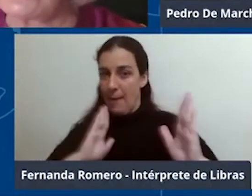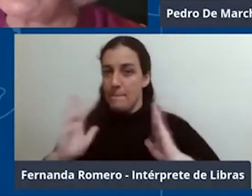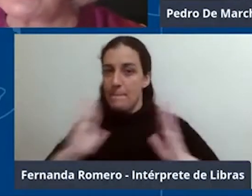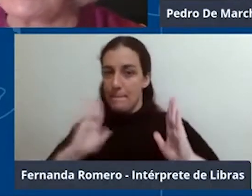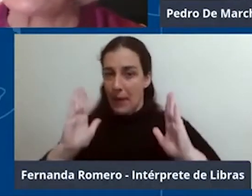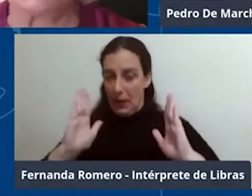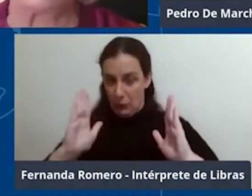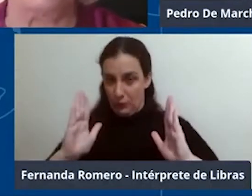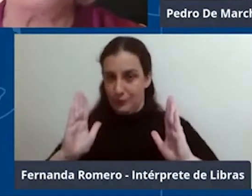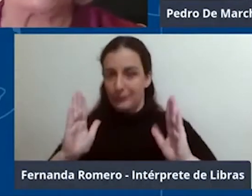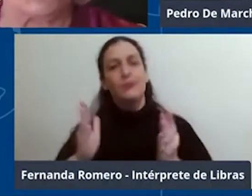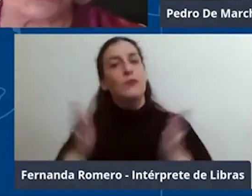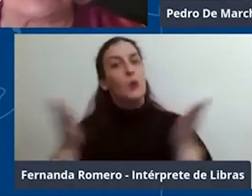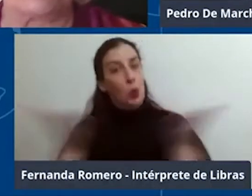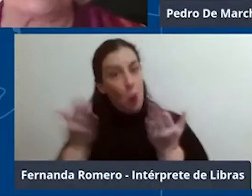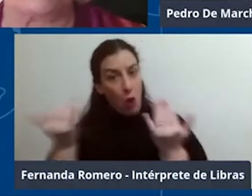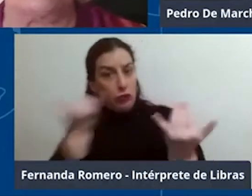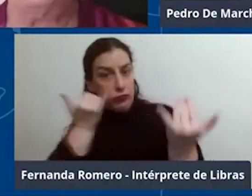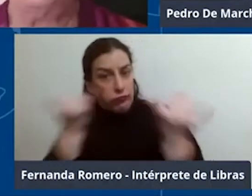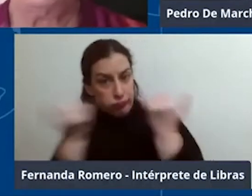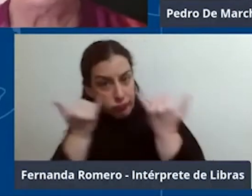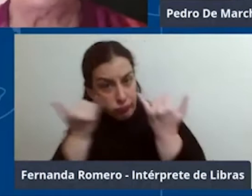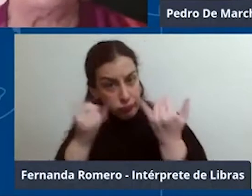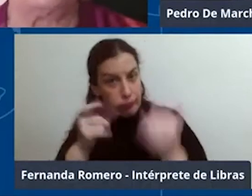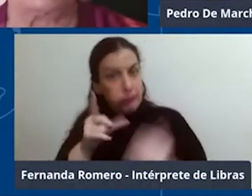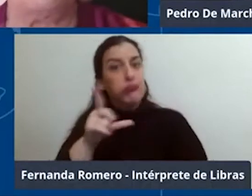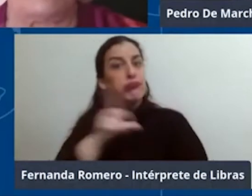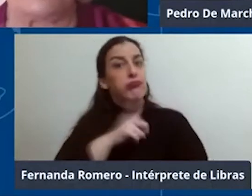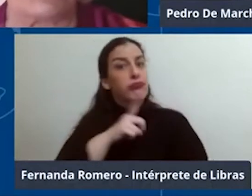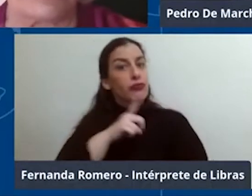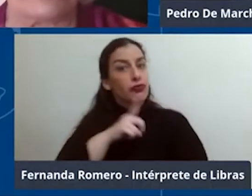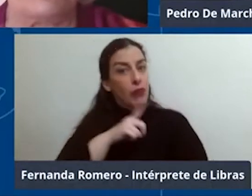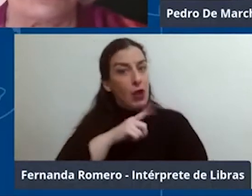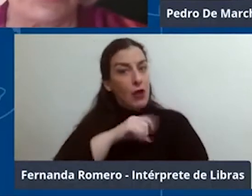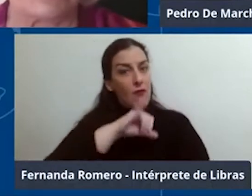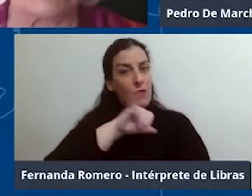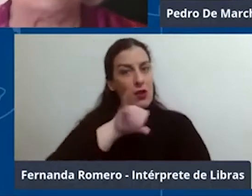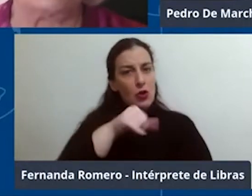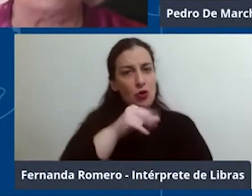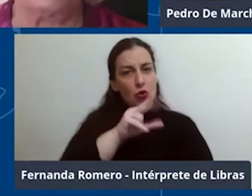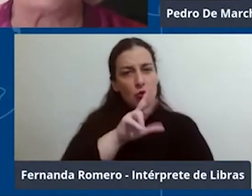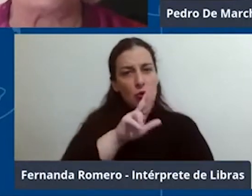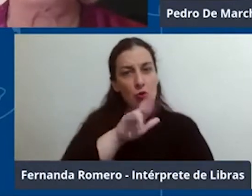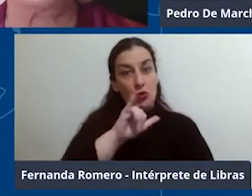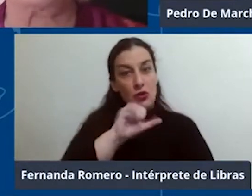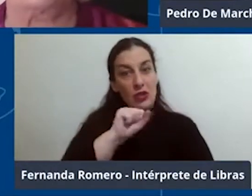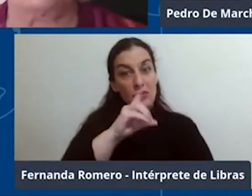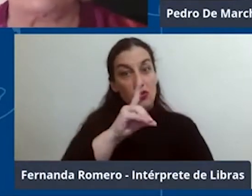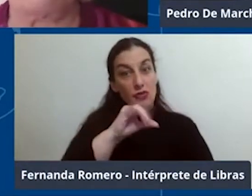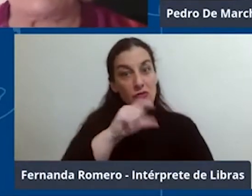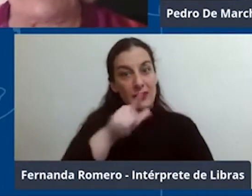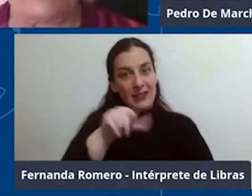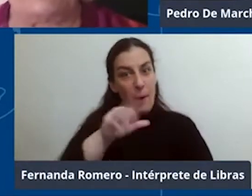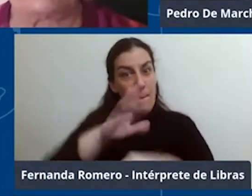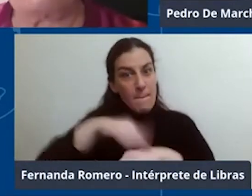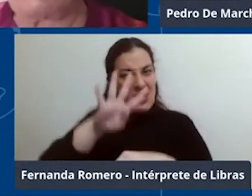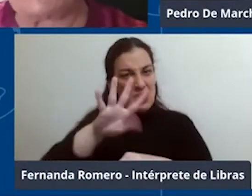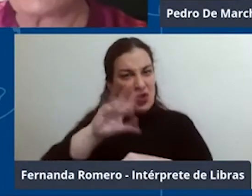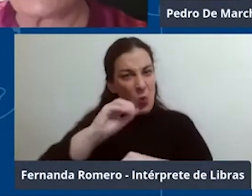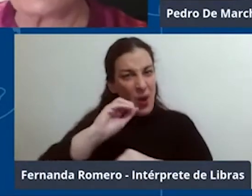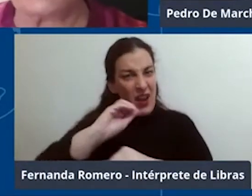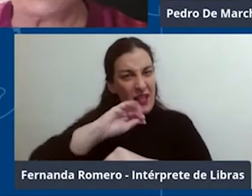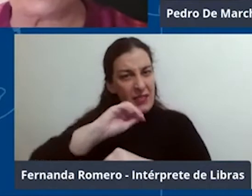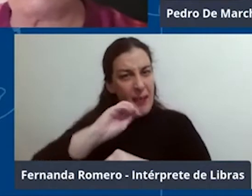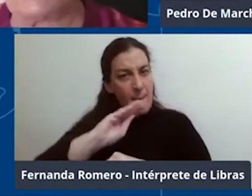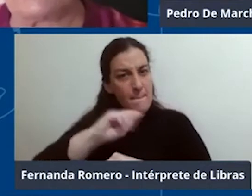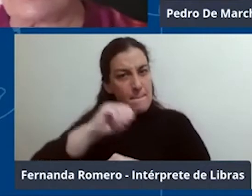e hoje eu tive informações que houve uma judicialização de mais de 40 milhões, que teria o Estado brasileiro, né, pagar, tem uma